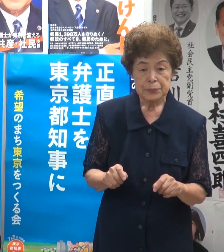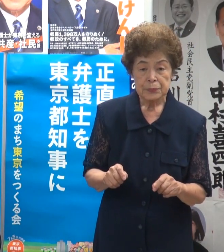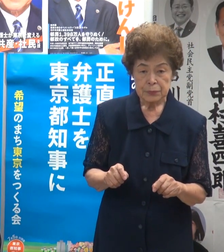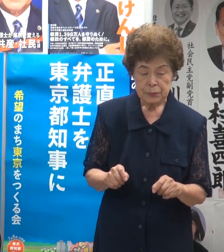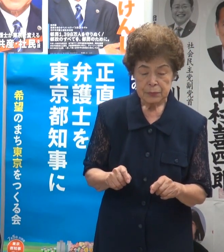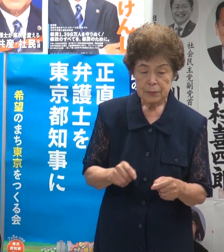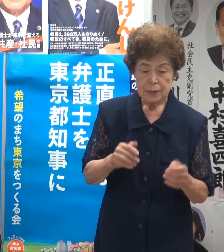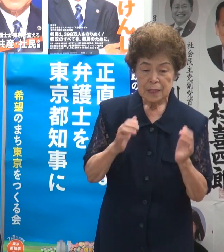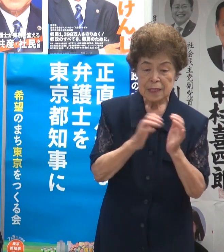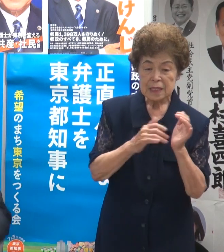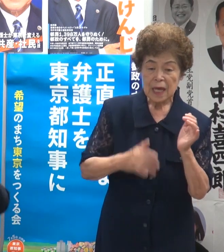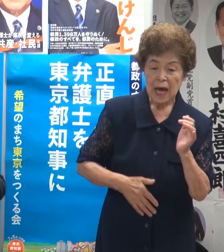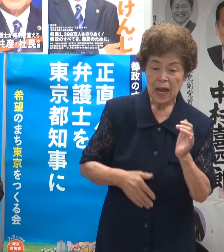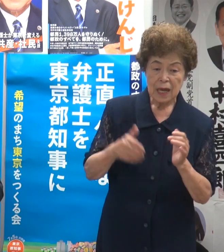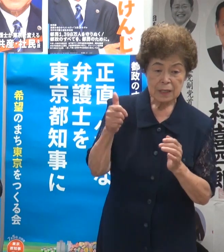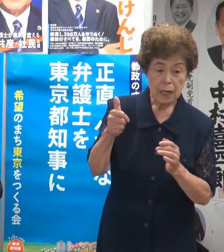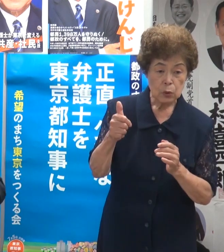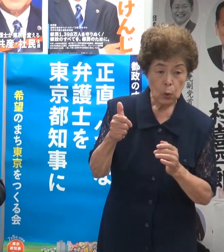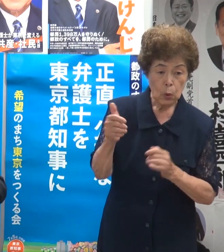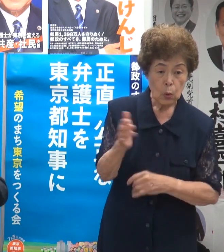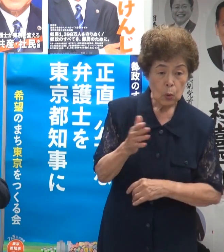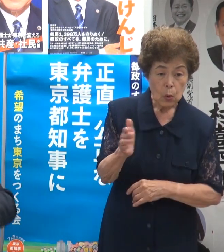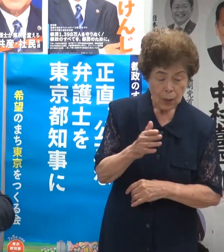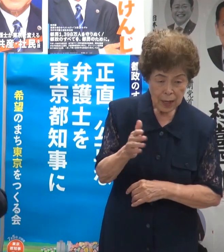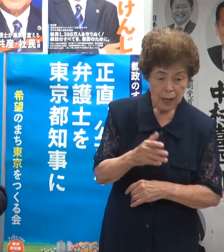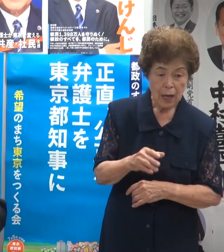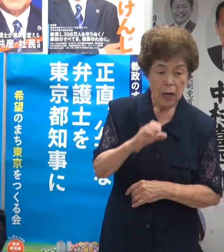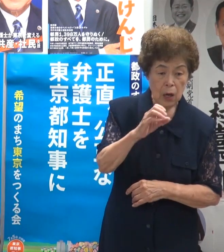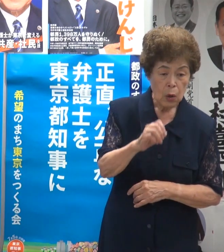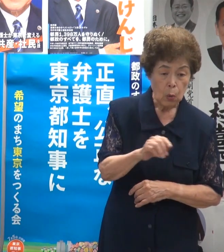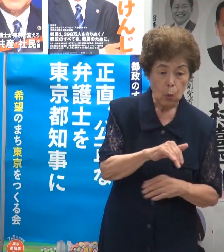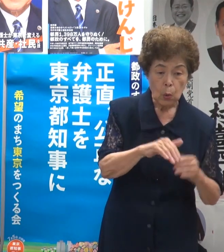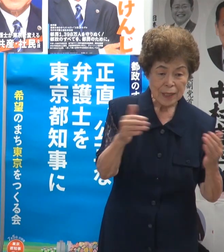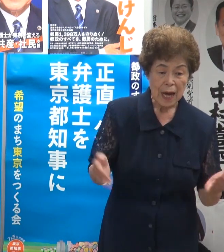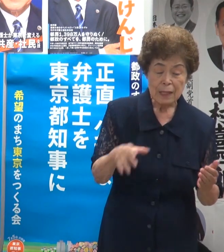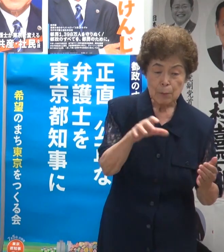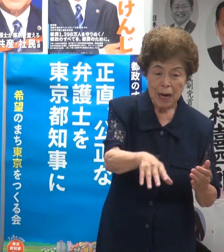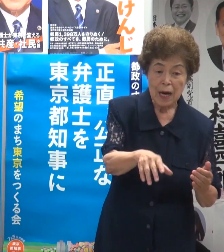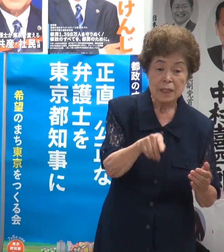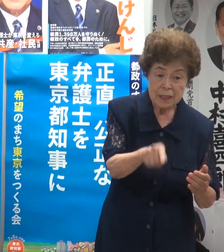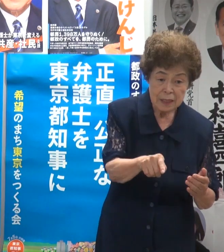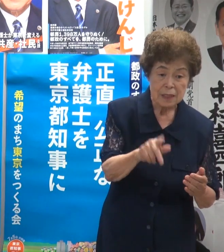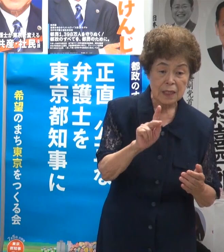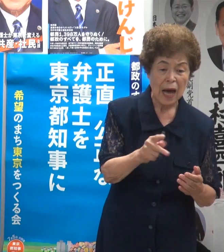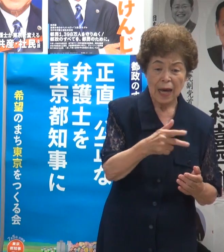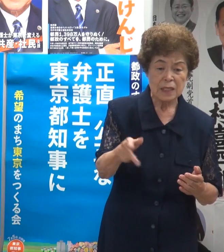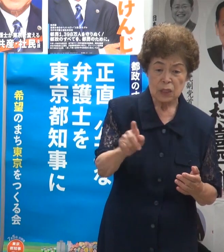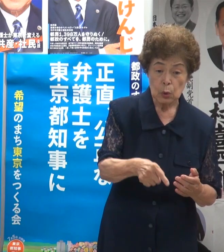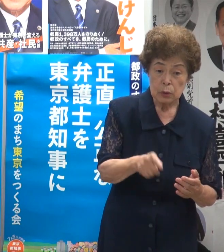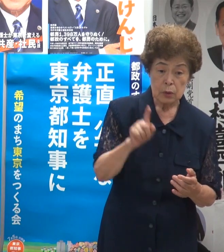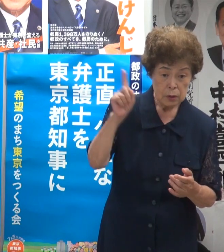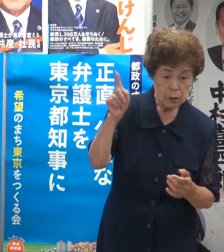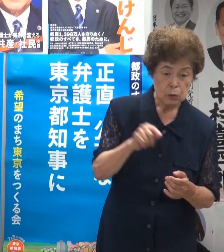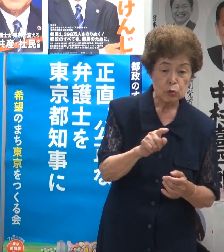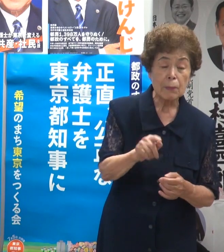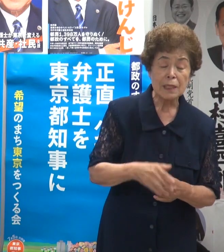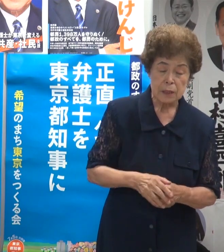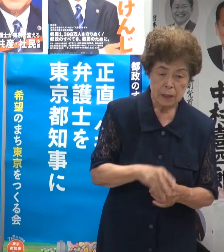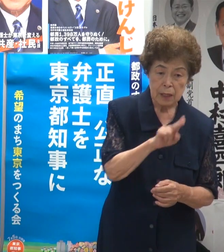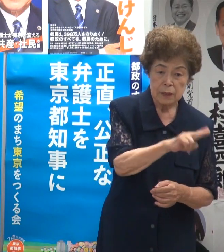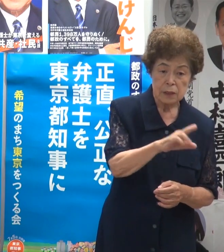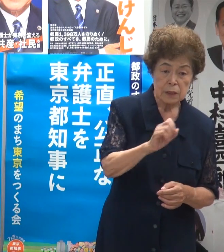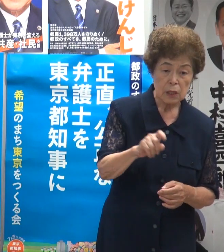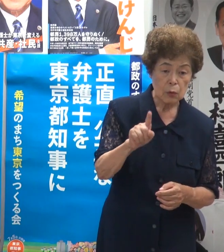石原さんの頃からそういうカジノ、お台場にカジノって言われてたんですよ。それで一回ですね2014年